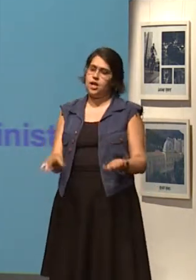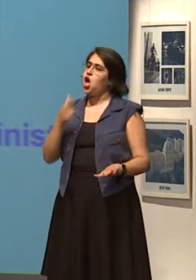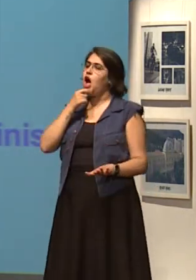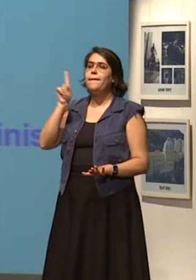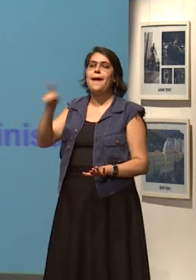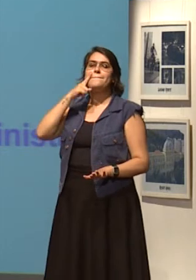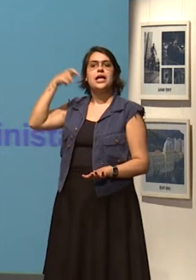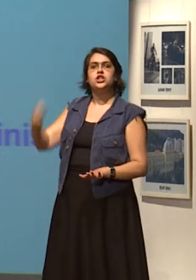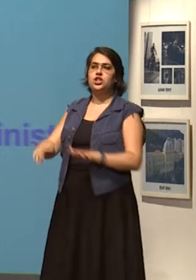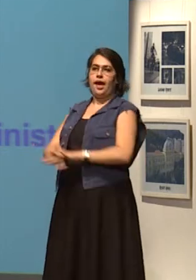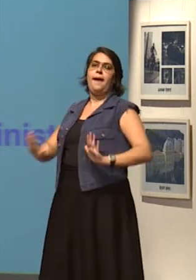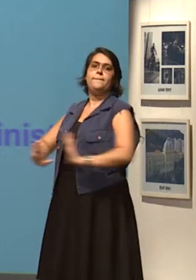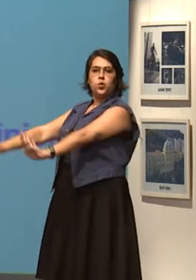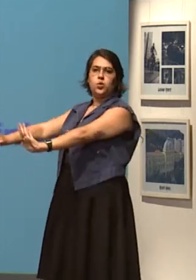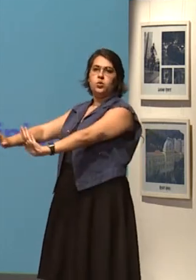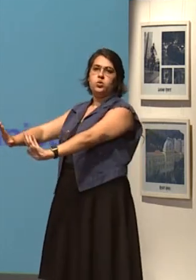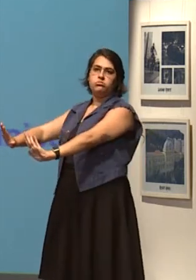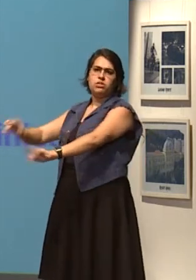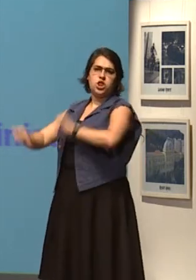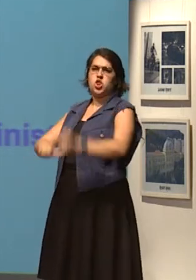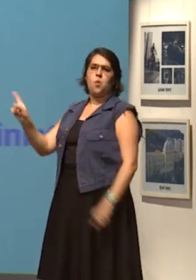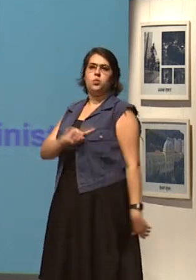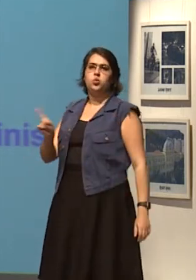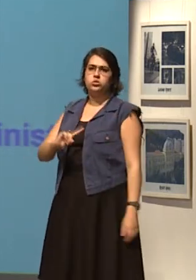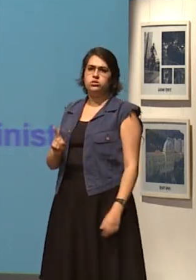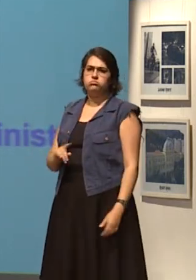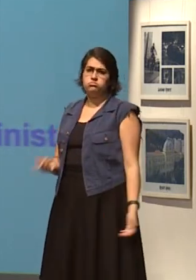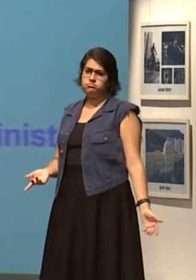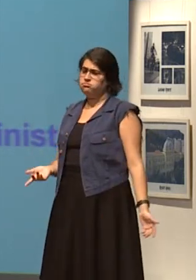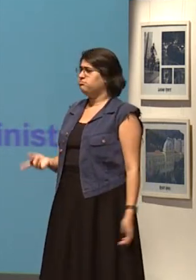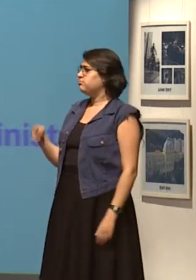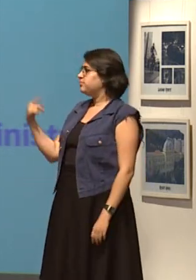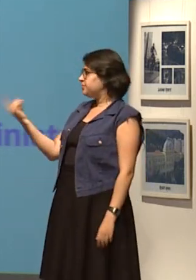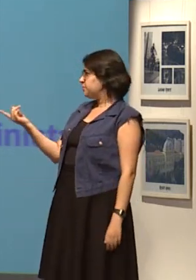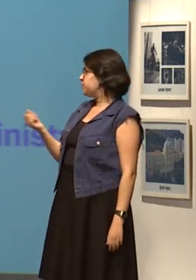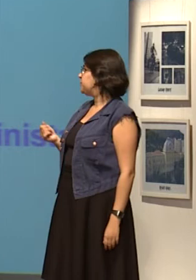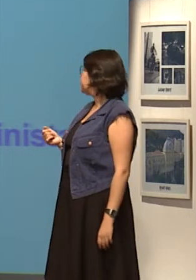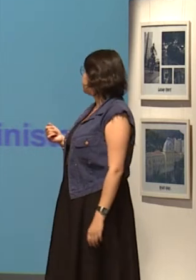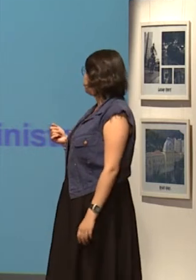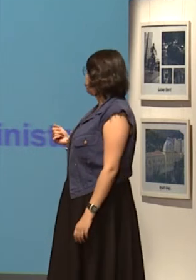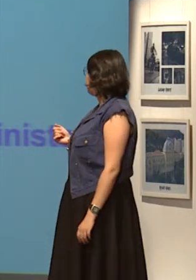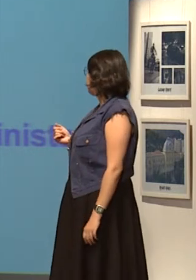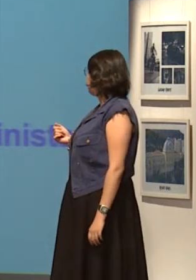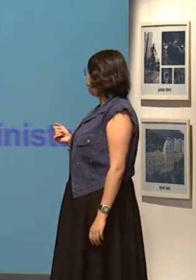O homem não pode ser feminista. O homem tem que ser machista. Isso não muda.